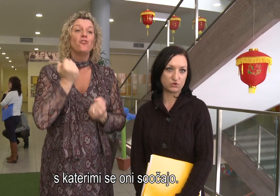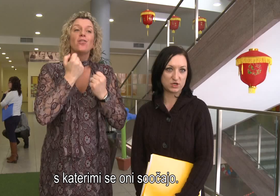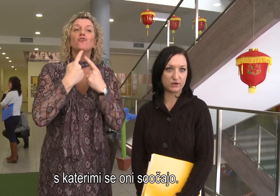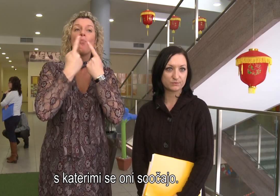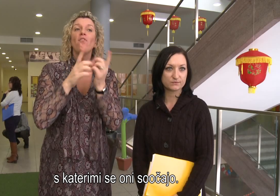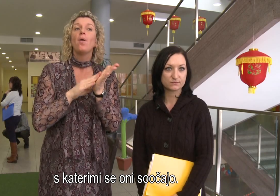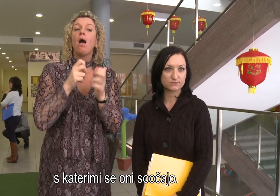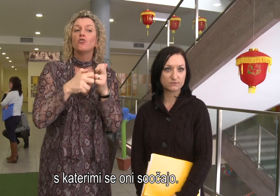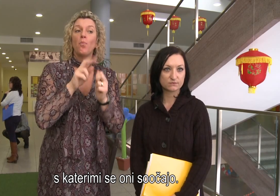soočajo.